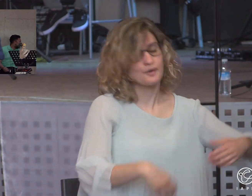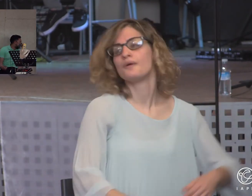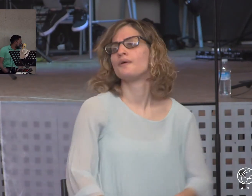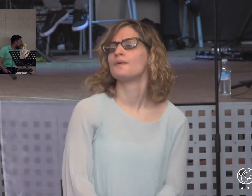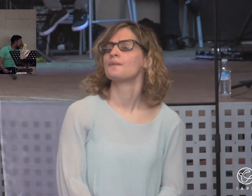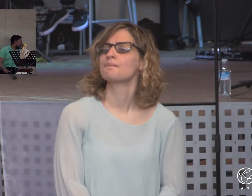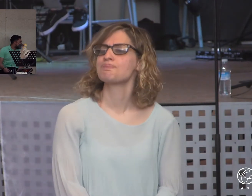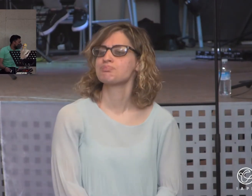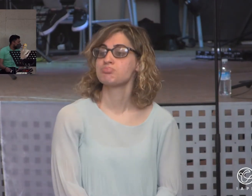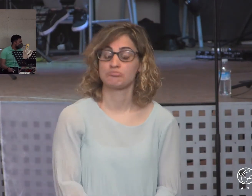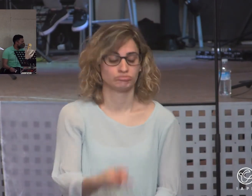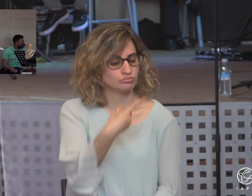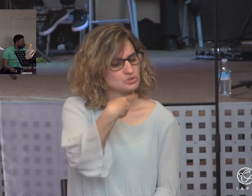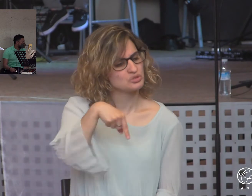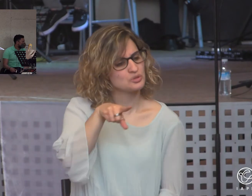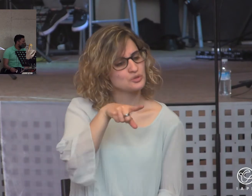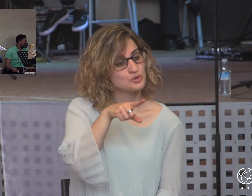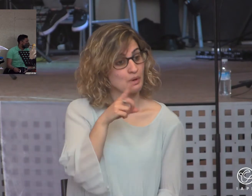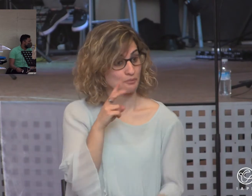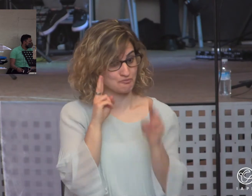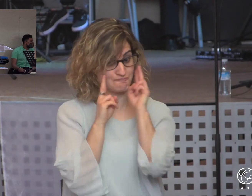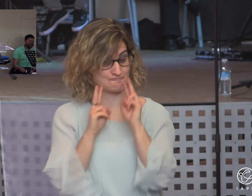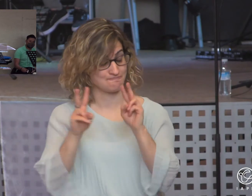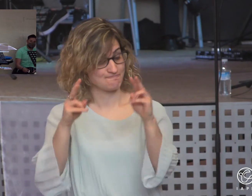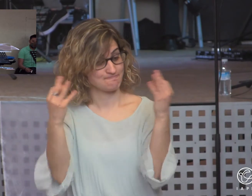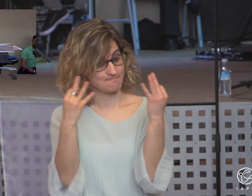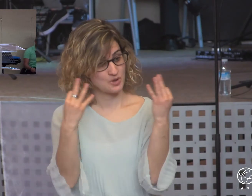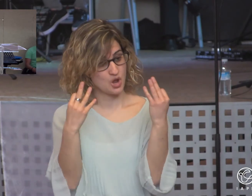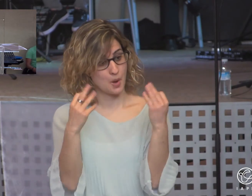de sanidad, milagros de restauración,